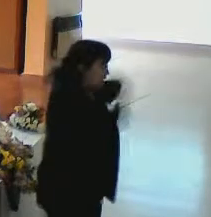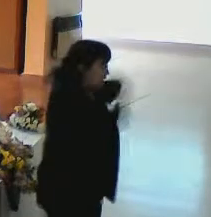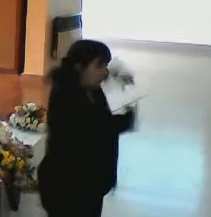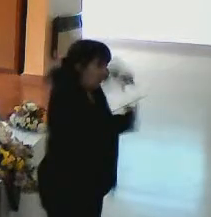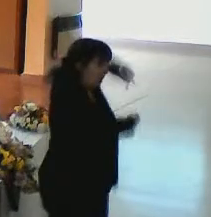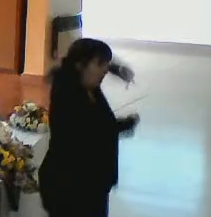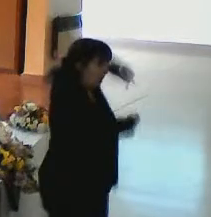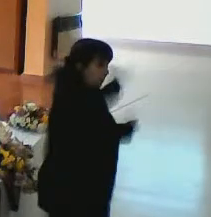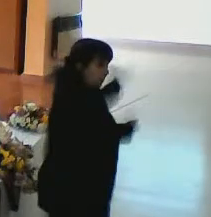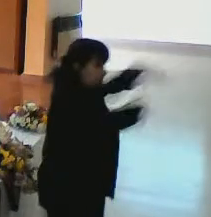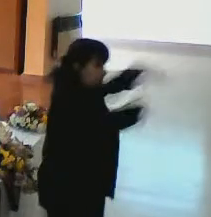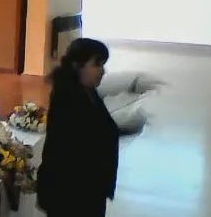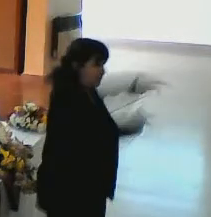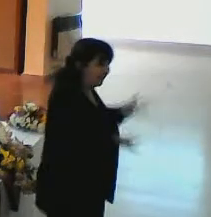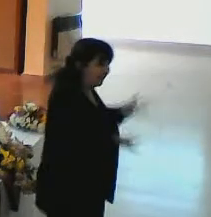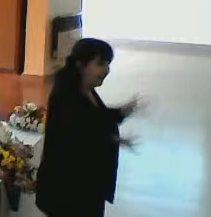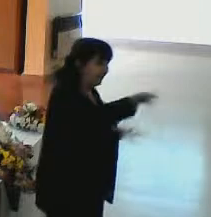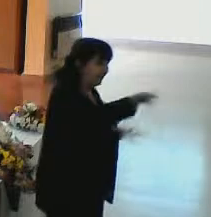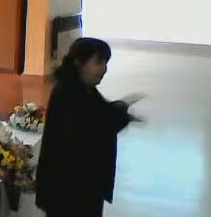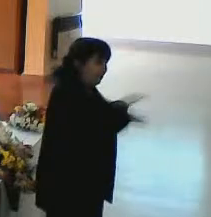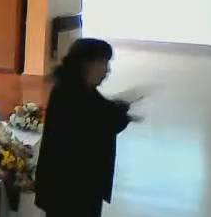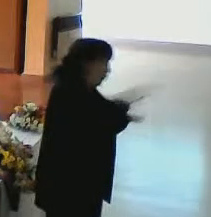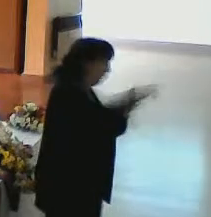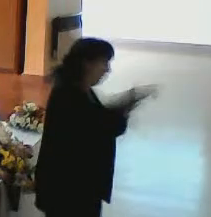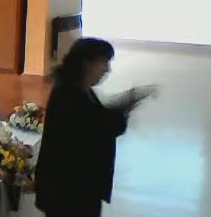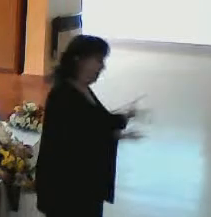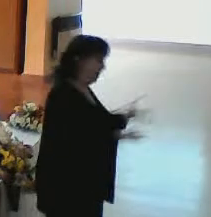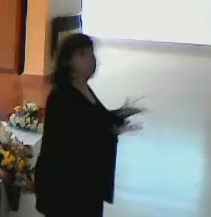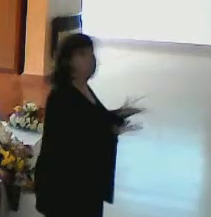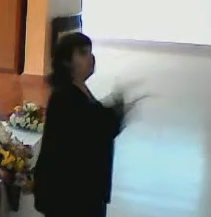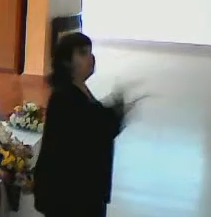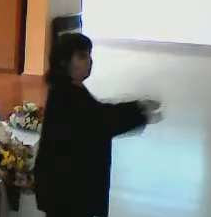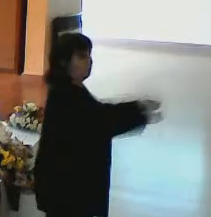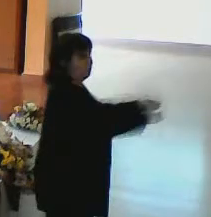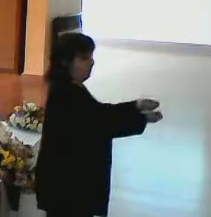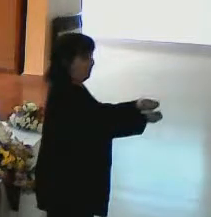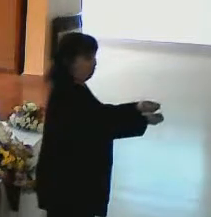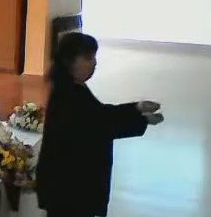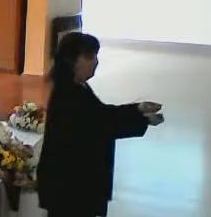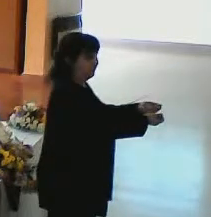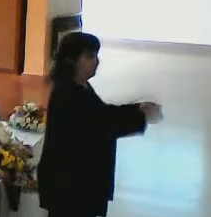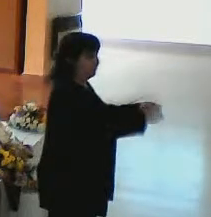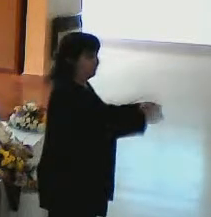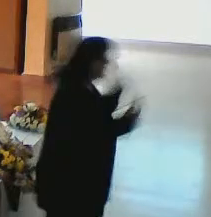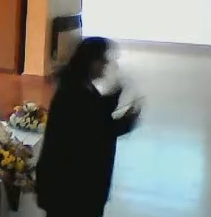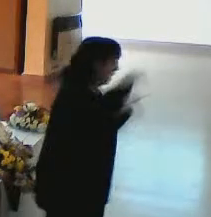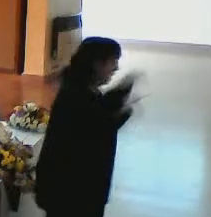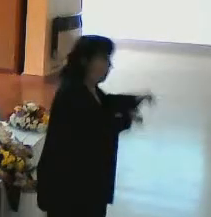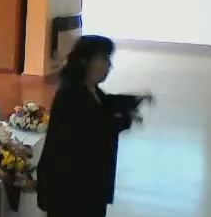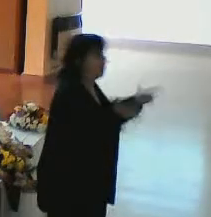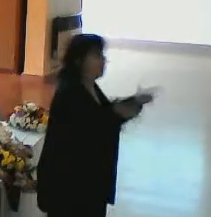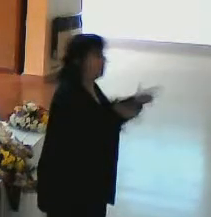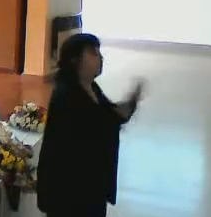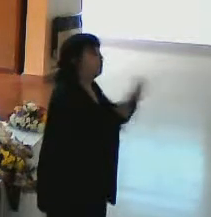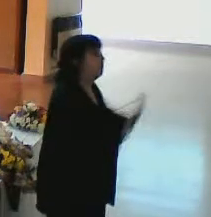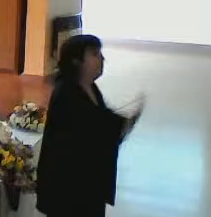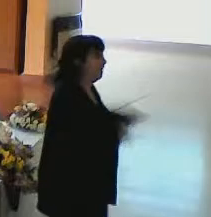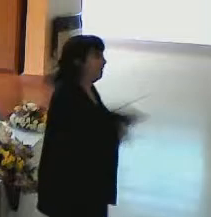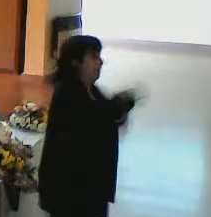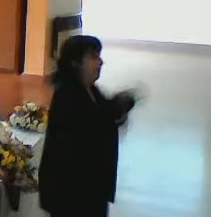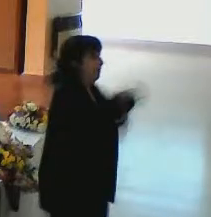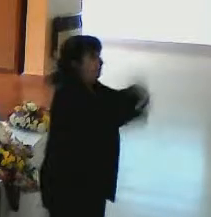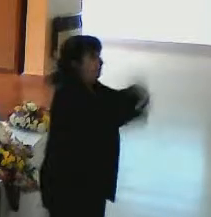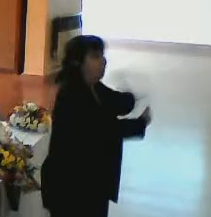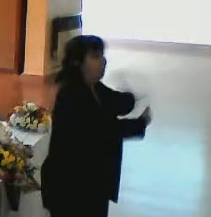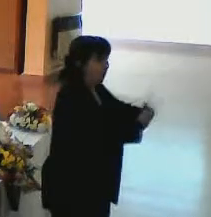sistema nervioso, ¿sí? Entonces, tenemos que intervenir, tenemos que actuar en lo que vamos a hacer cada uno